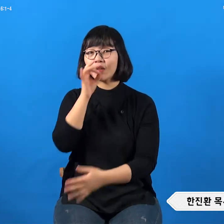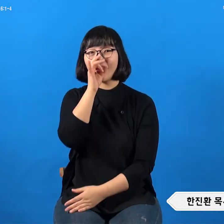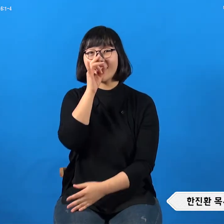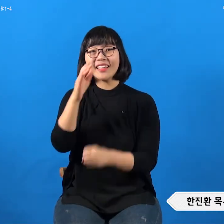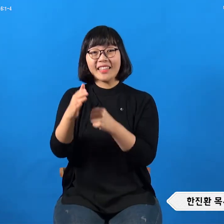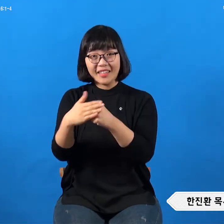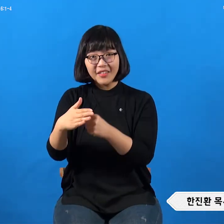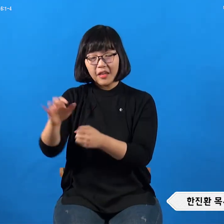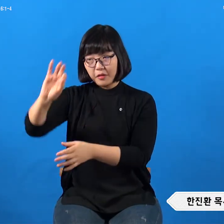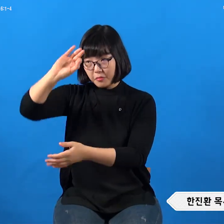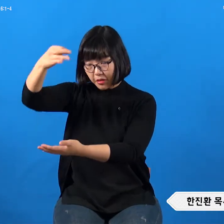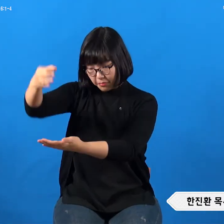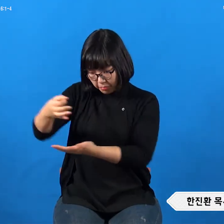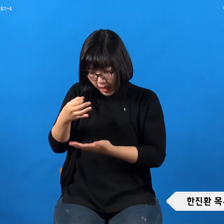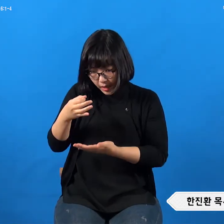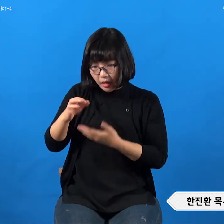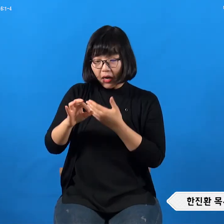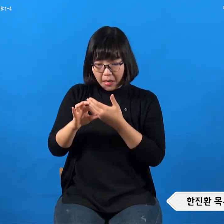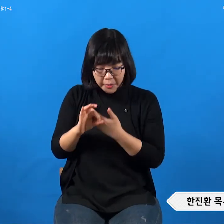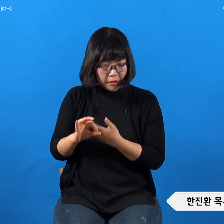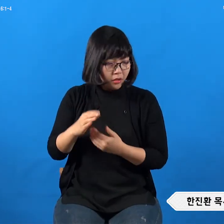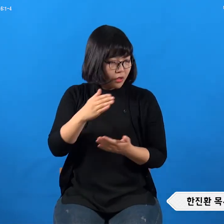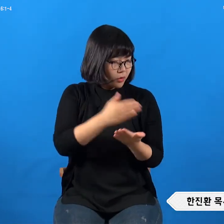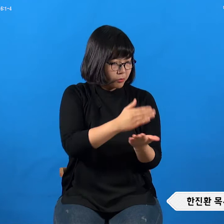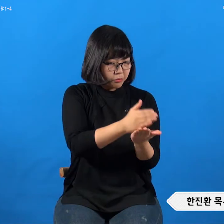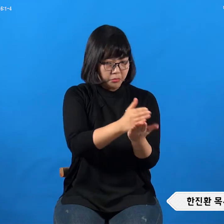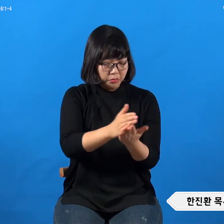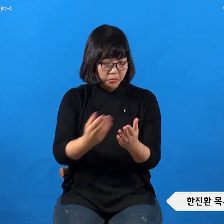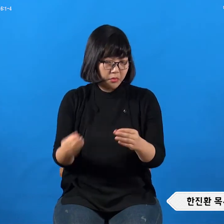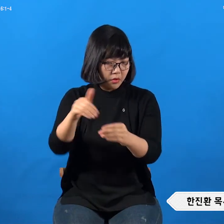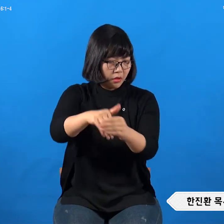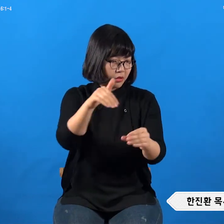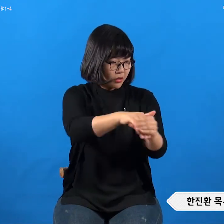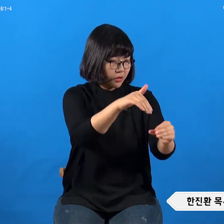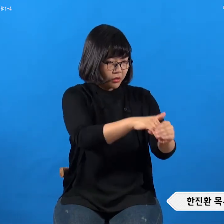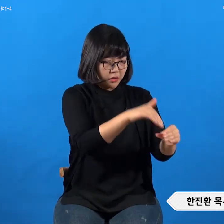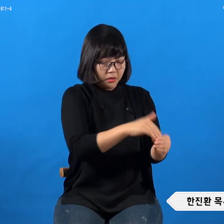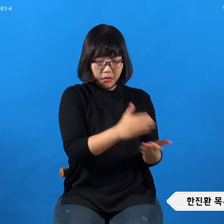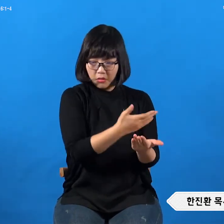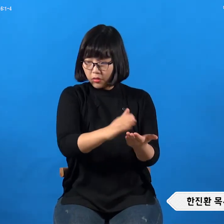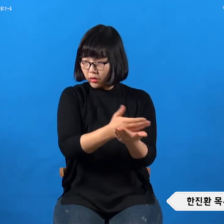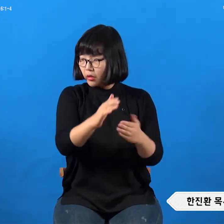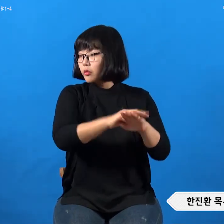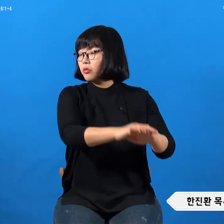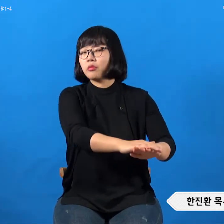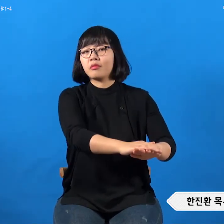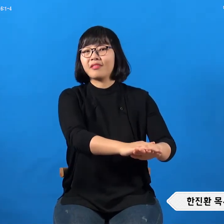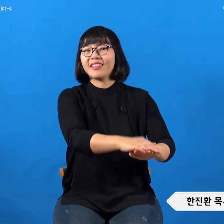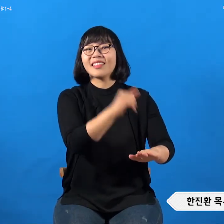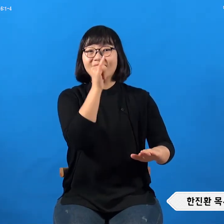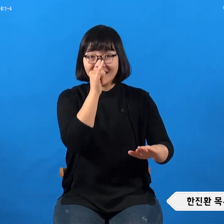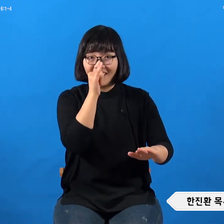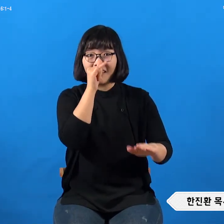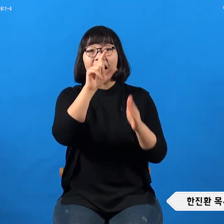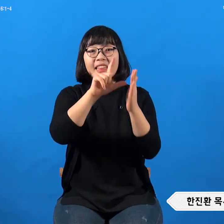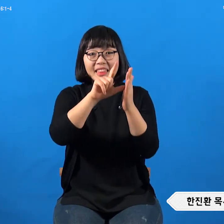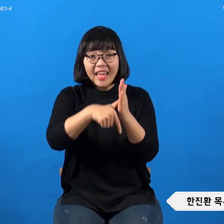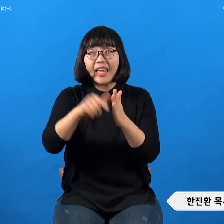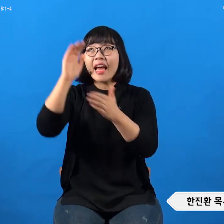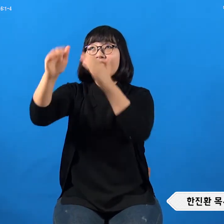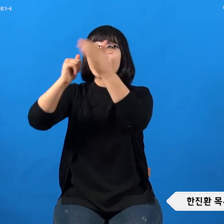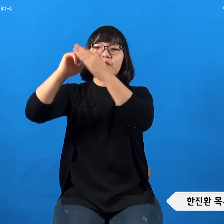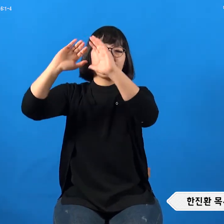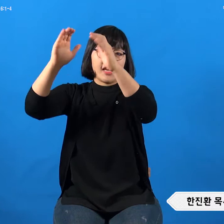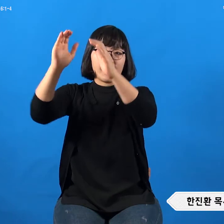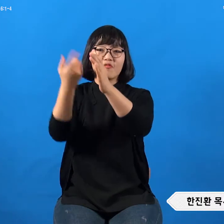몫을 나누어서 따로 봉투를 만들어서 넣었습니다. 그렇게 할 때에 하늘나라 목도 따로 떼어